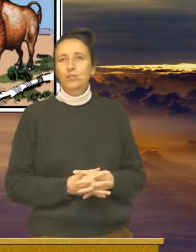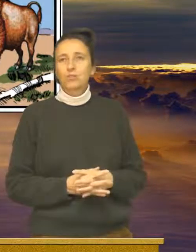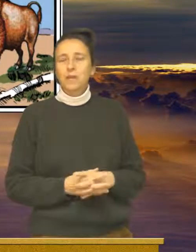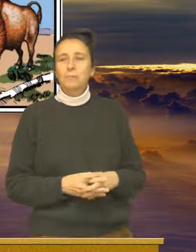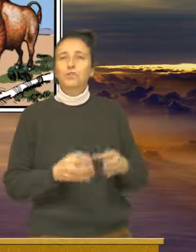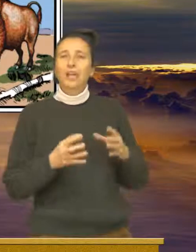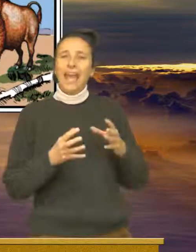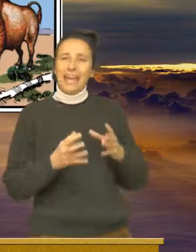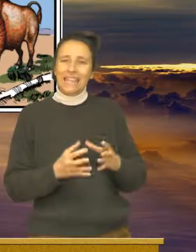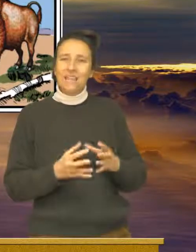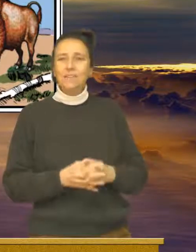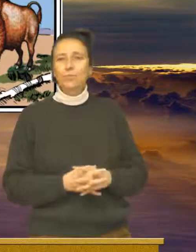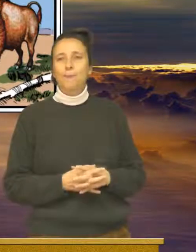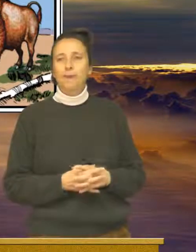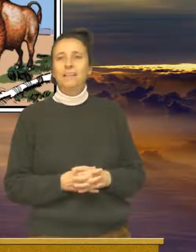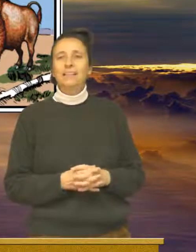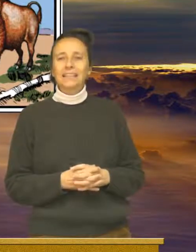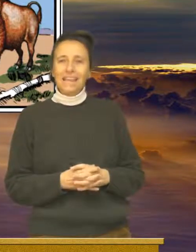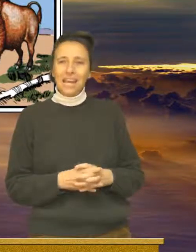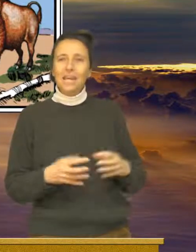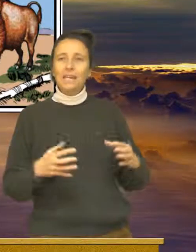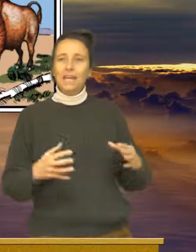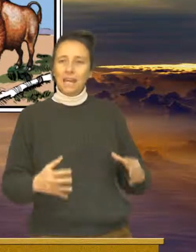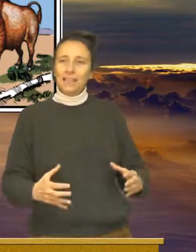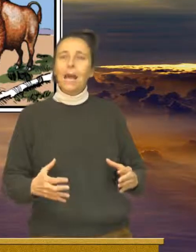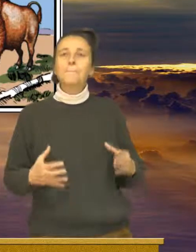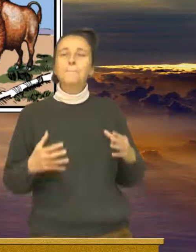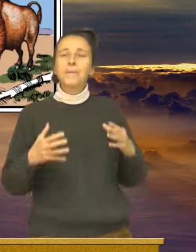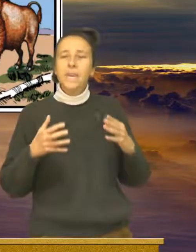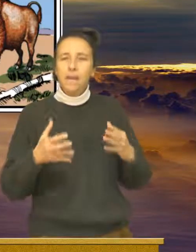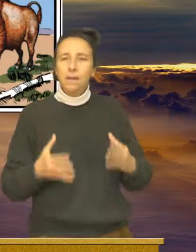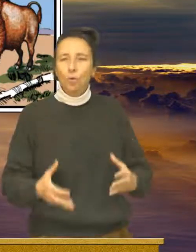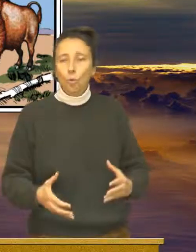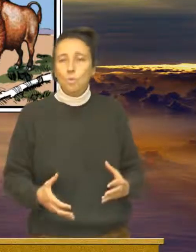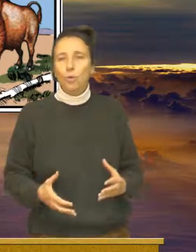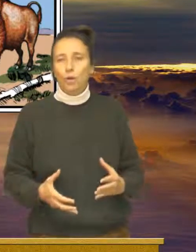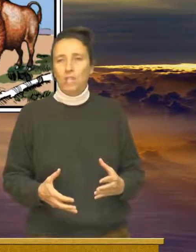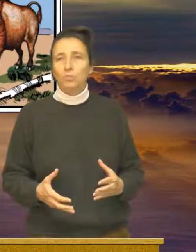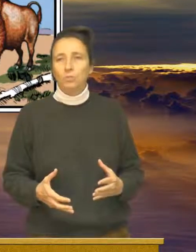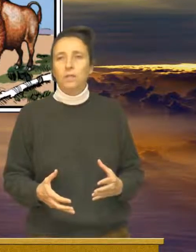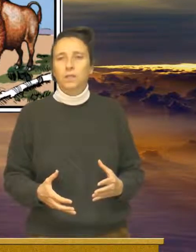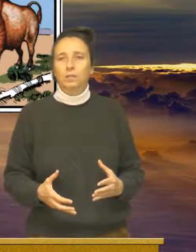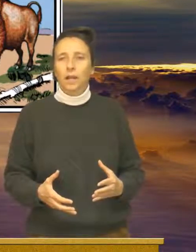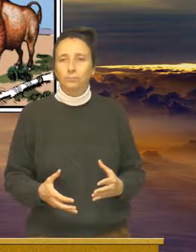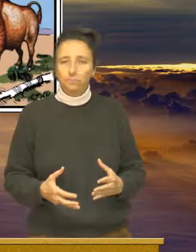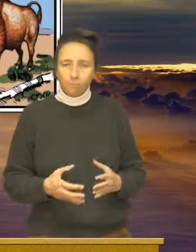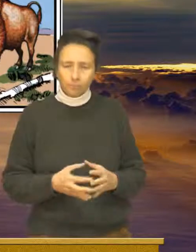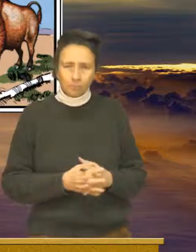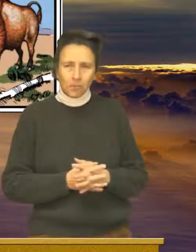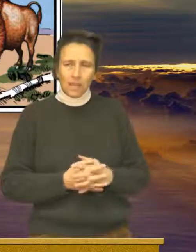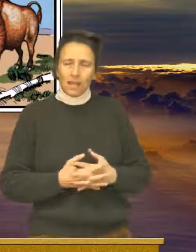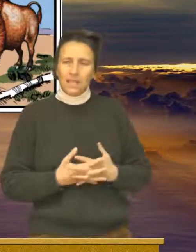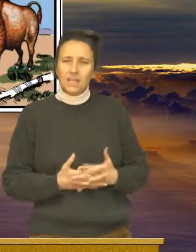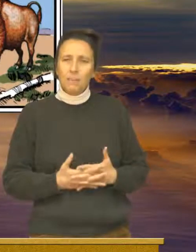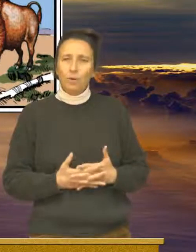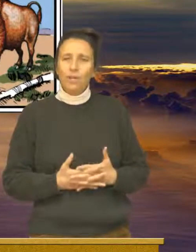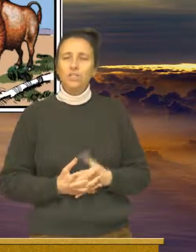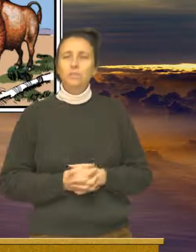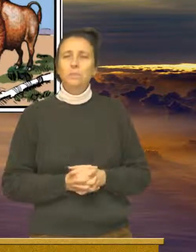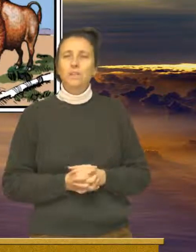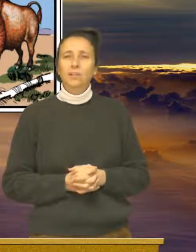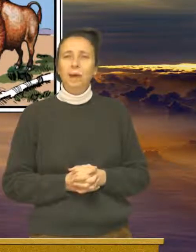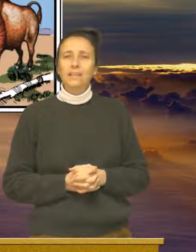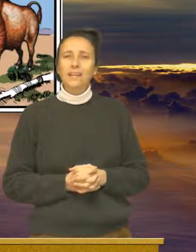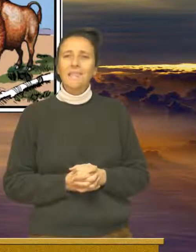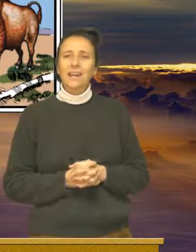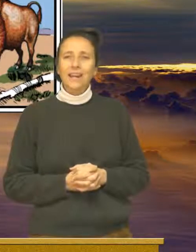cada uno de sus miembros individualmente tienen que tener también un progreso espiritual. Y ese